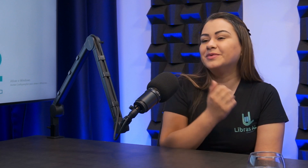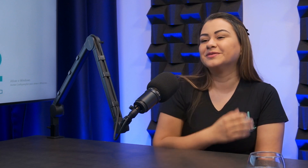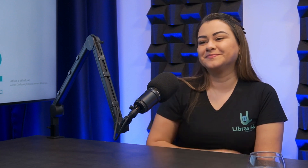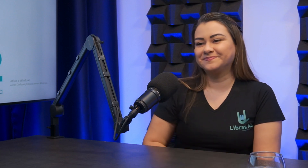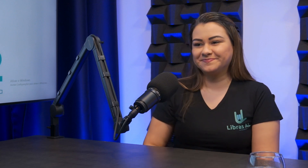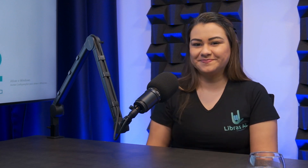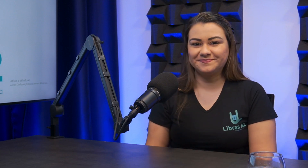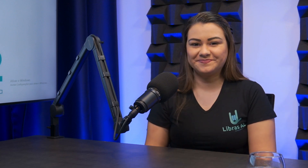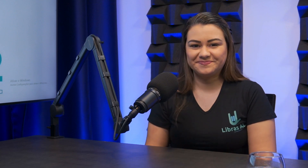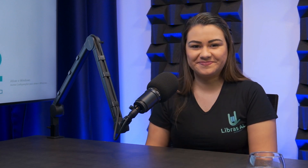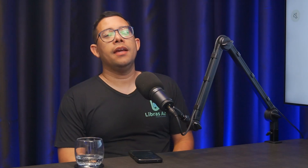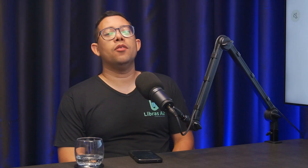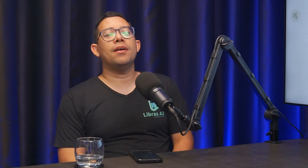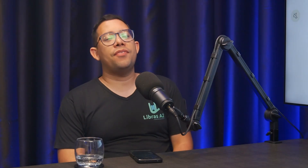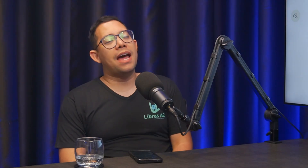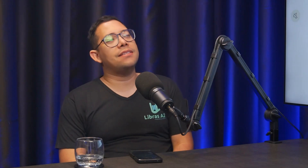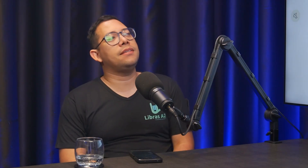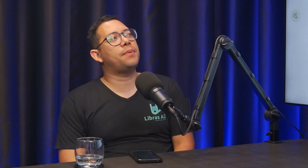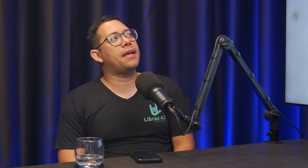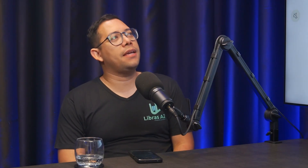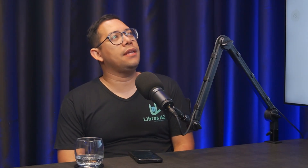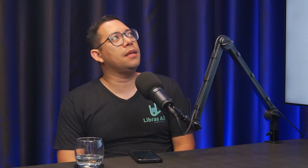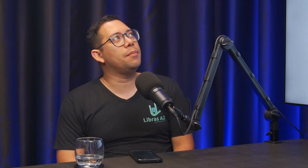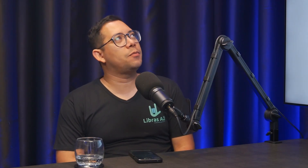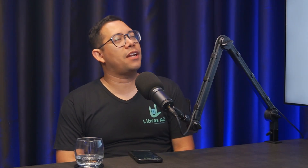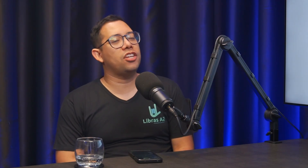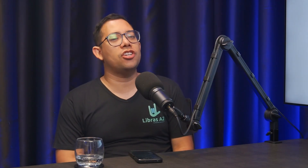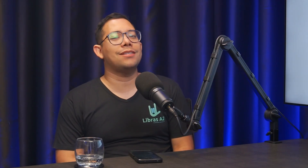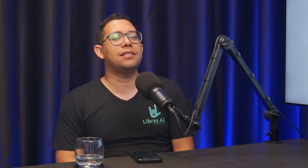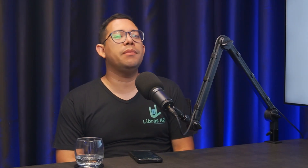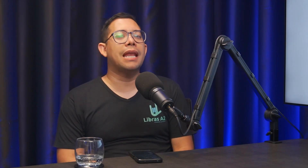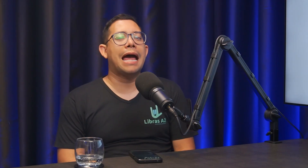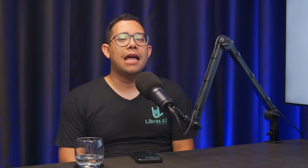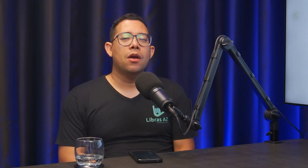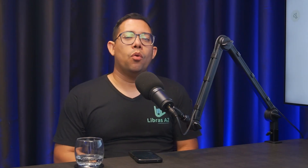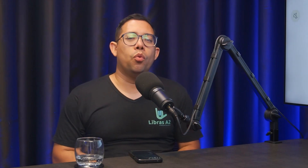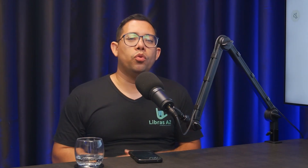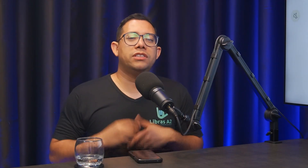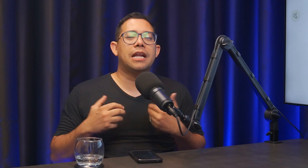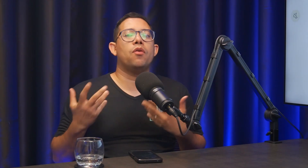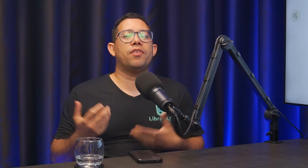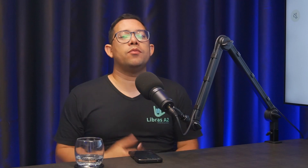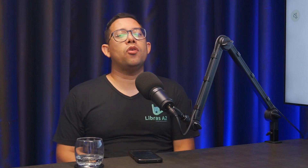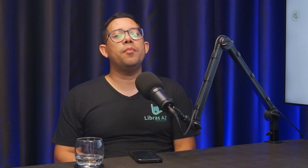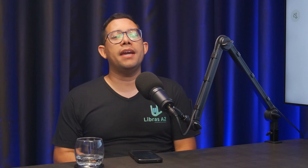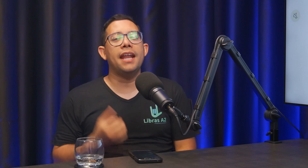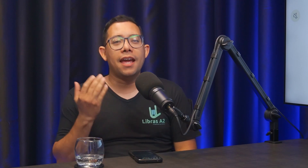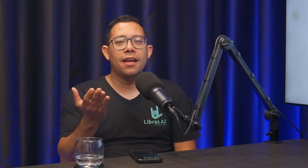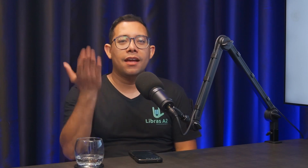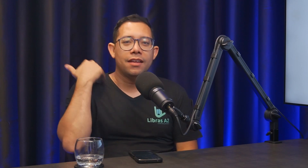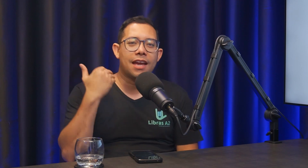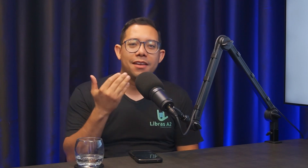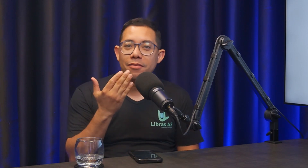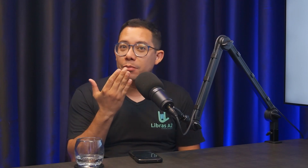Comer. Muito bem. E uma frase em Libras pra gente assimilar o sinal, o verbo de comer é... E aí, vamos